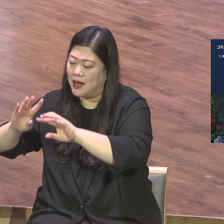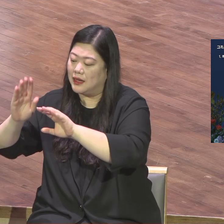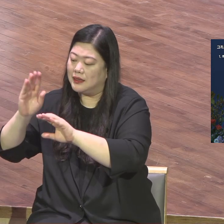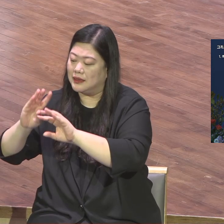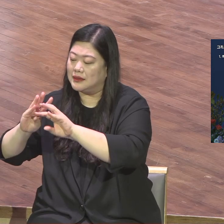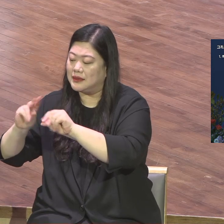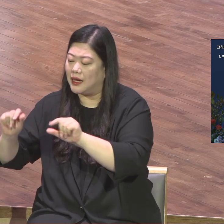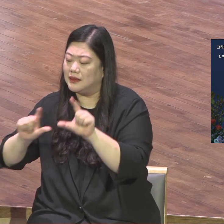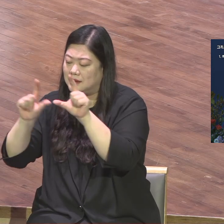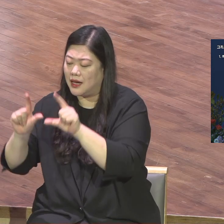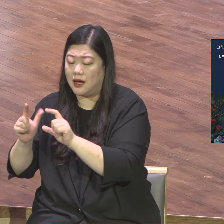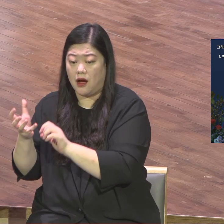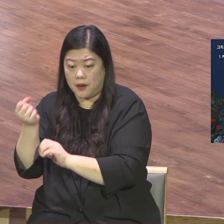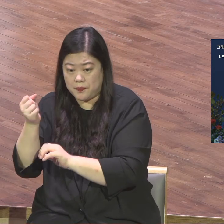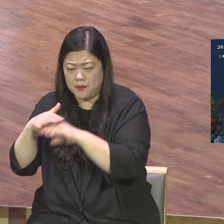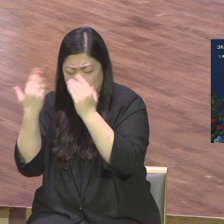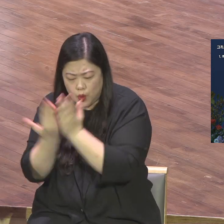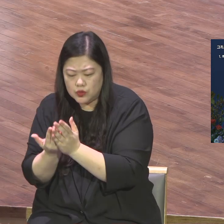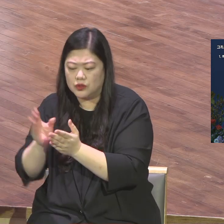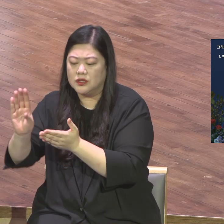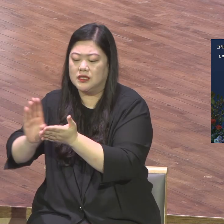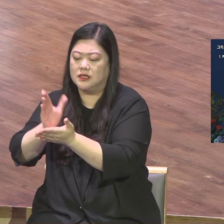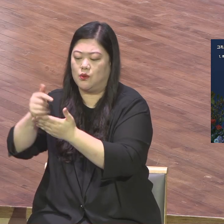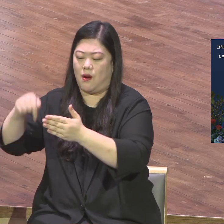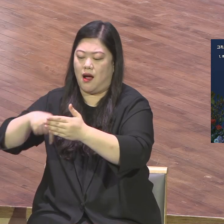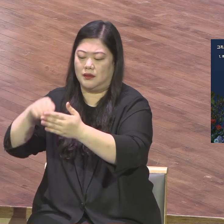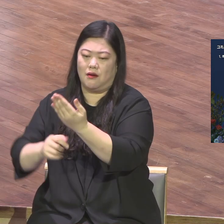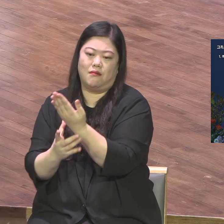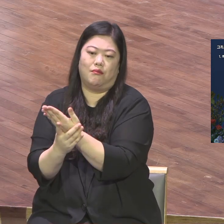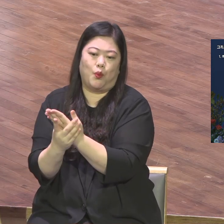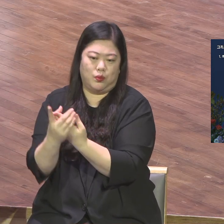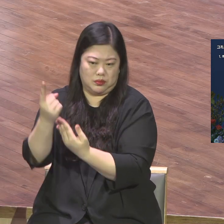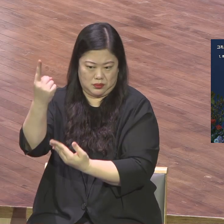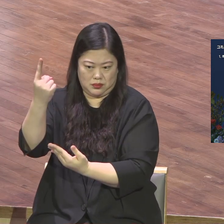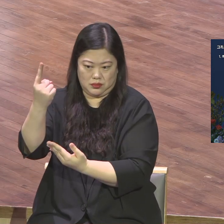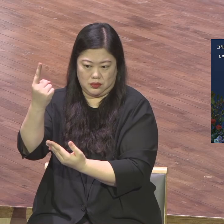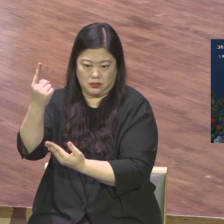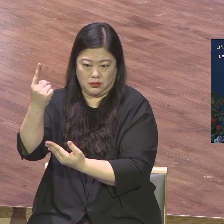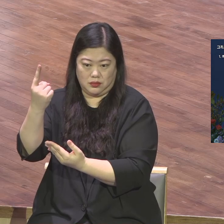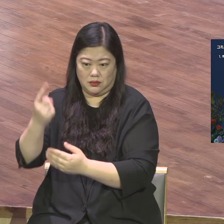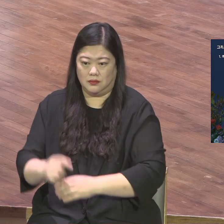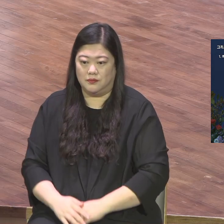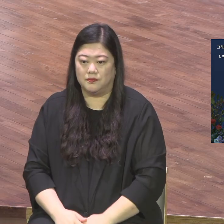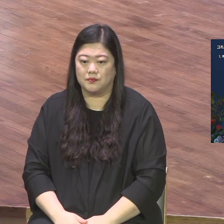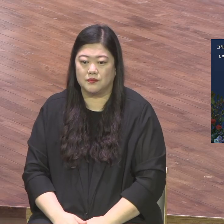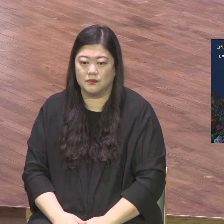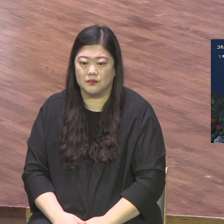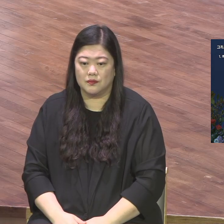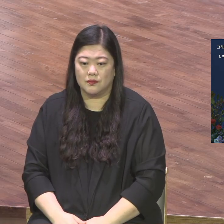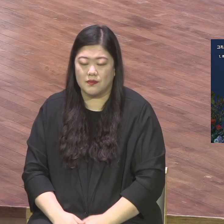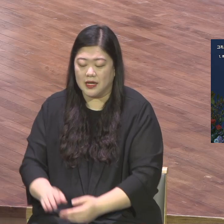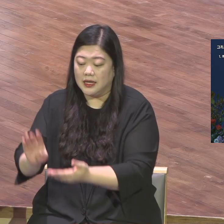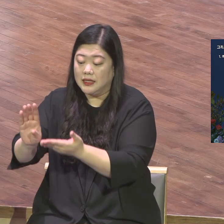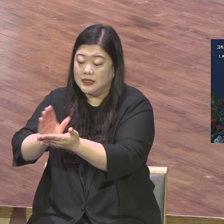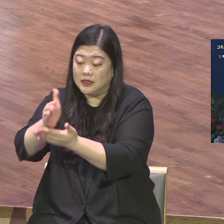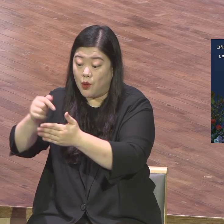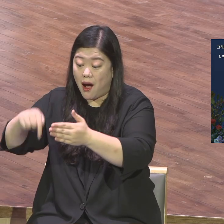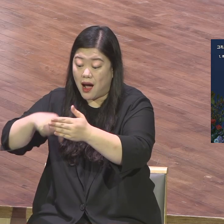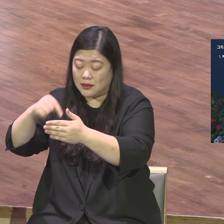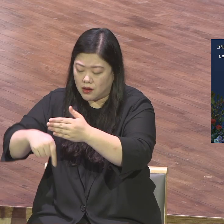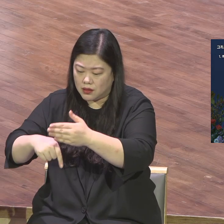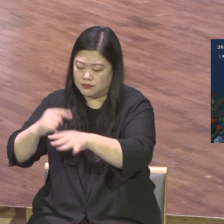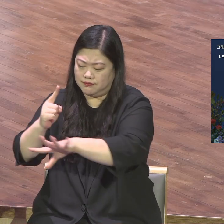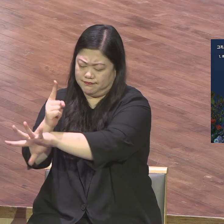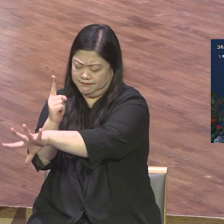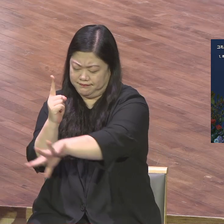다 그리스도 안에서 통일되게 하려 하심이라. 모든 것을 다 그리스도 안에서 통일시키겠다.